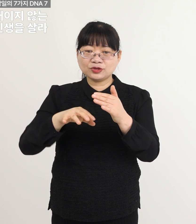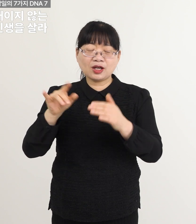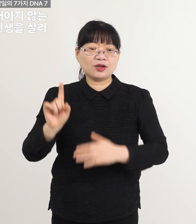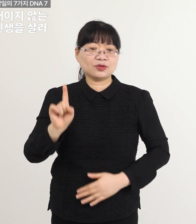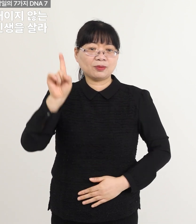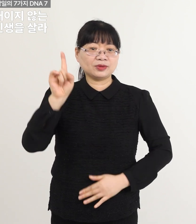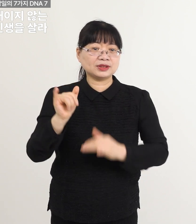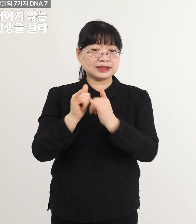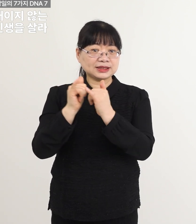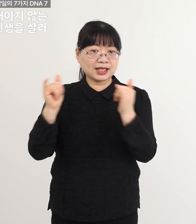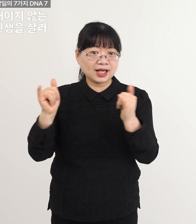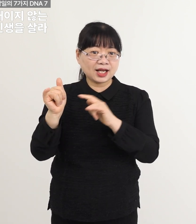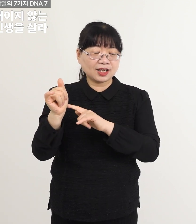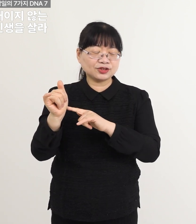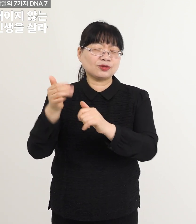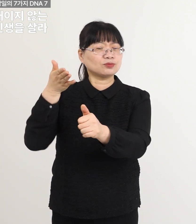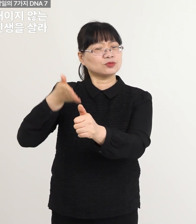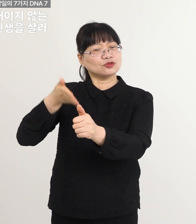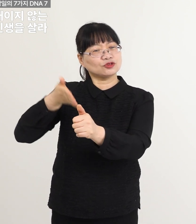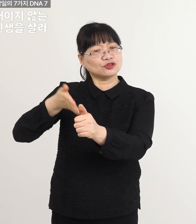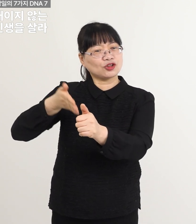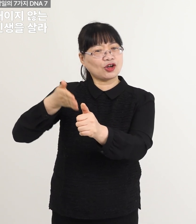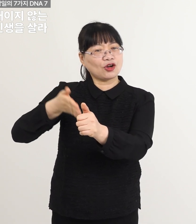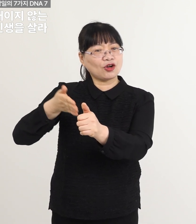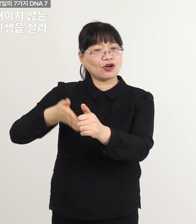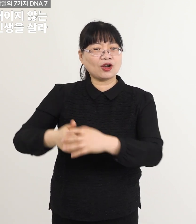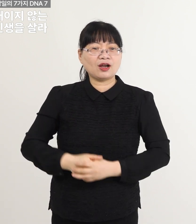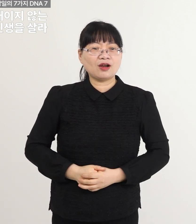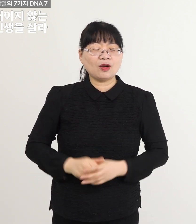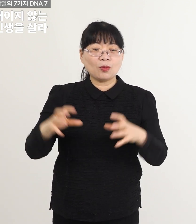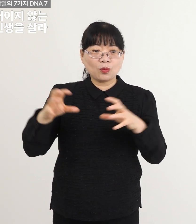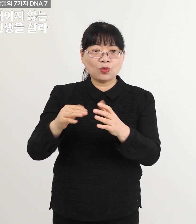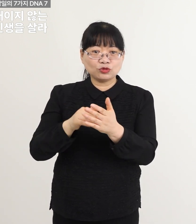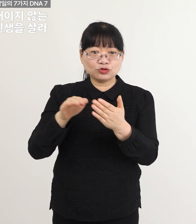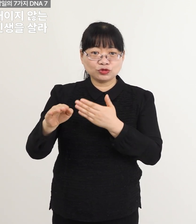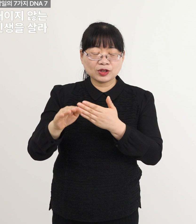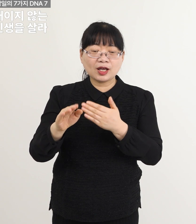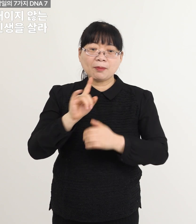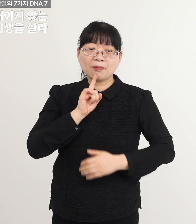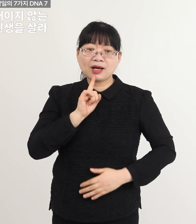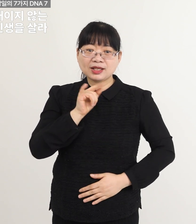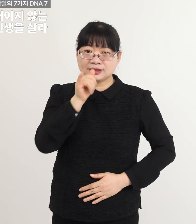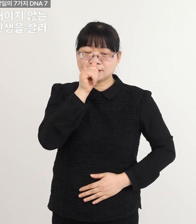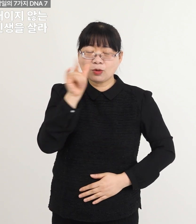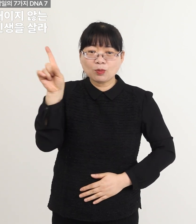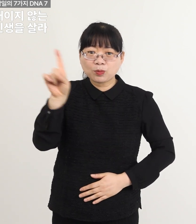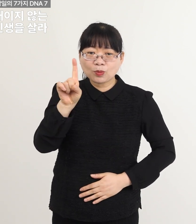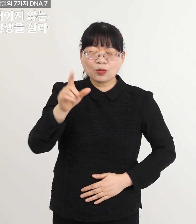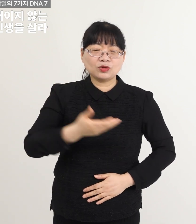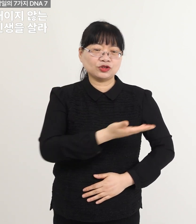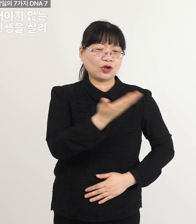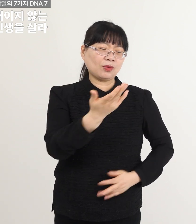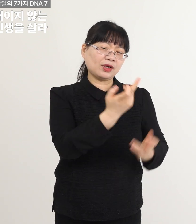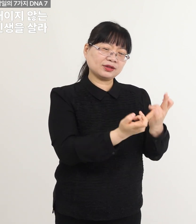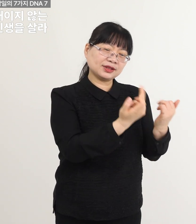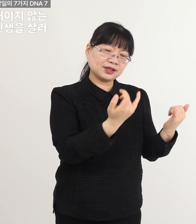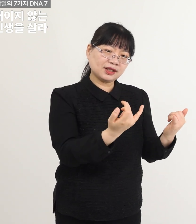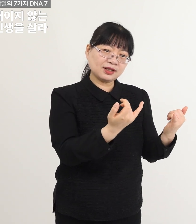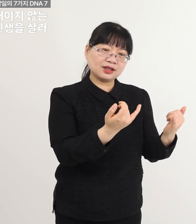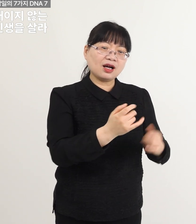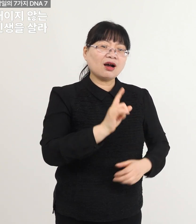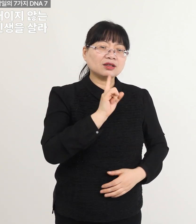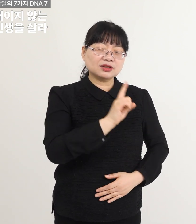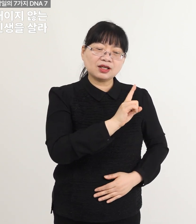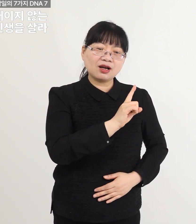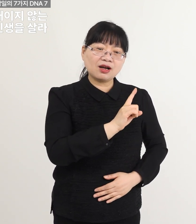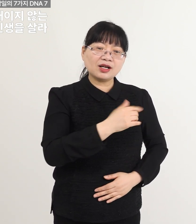높은 사람들을 청하여 그들이 모인 후에 이르되 여러분 형제들아 내가